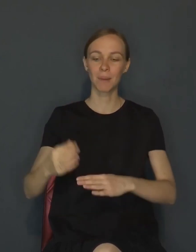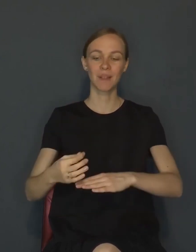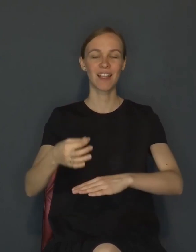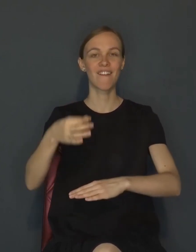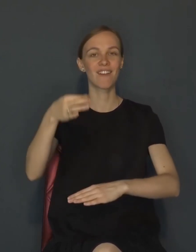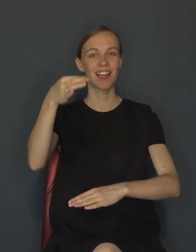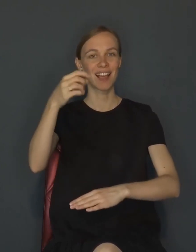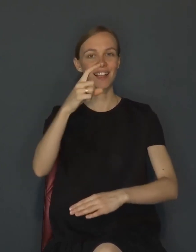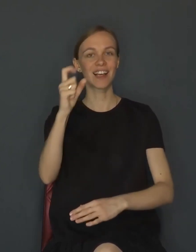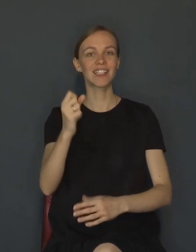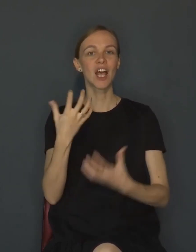молодих,